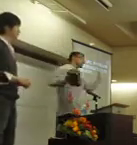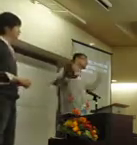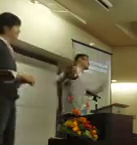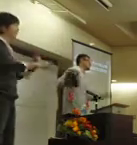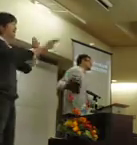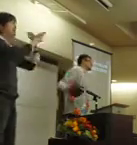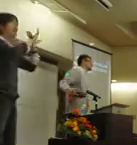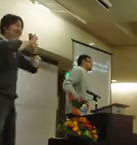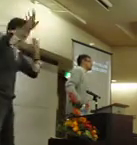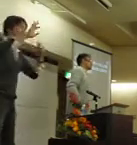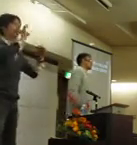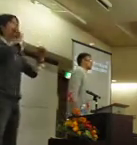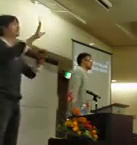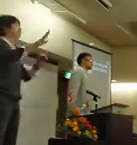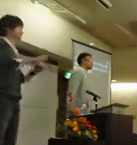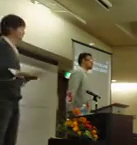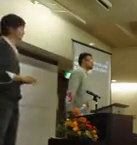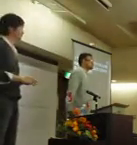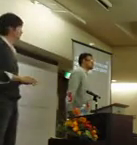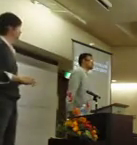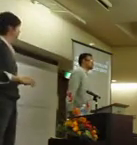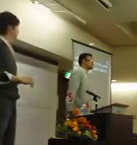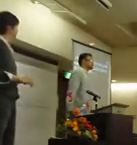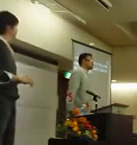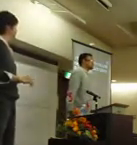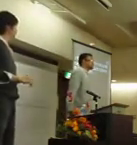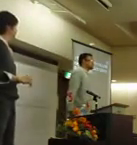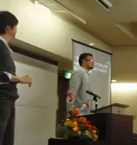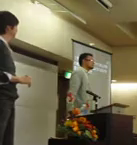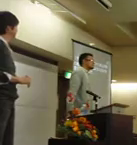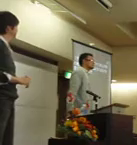例外ないんです。